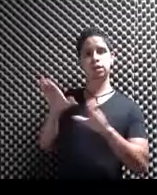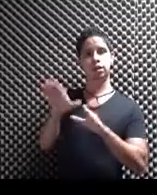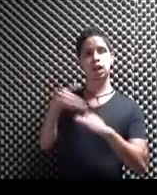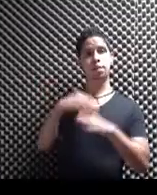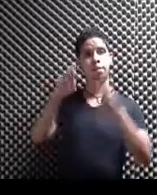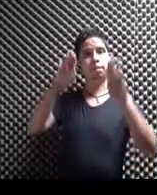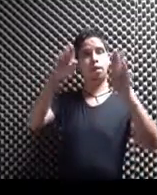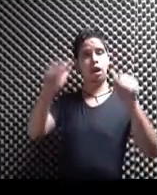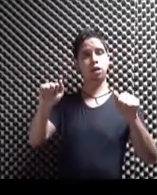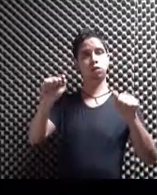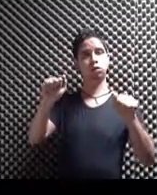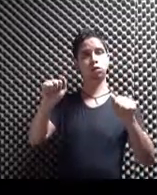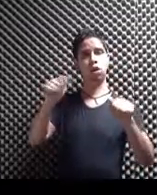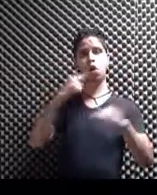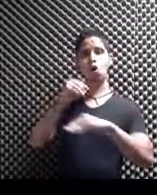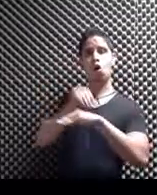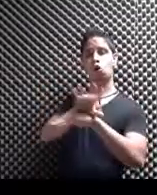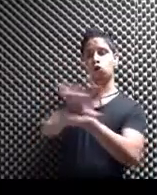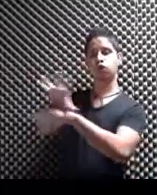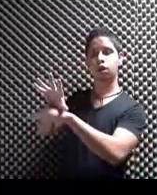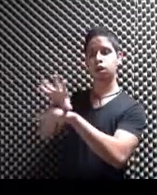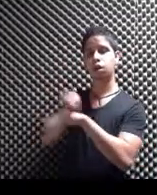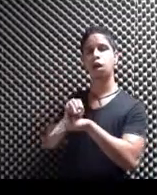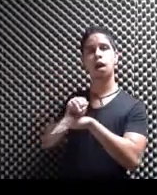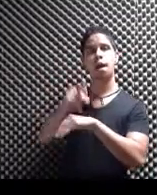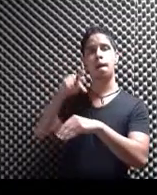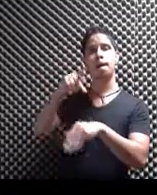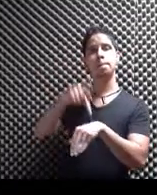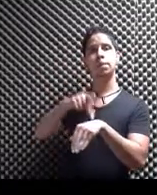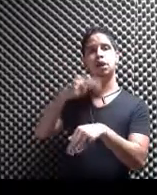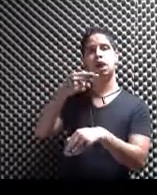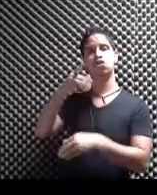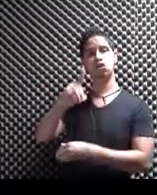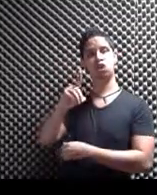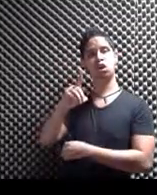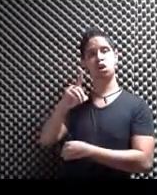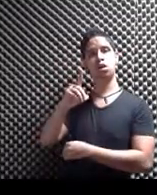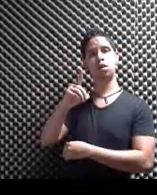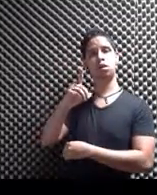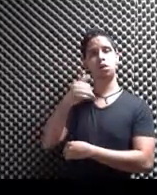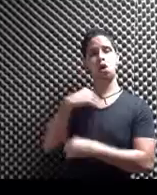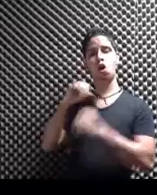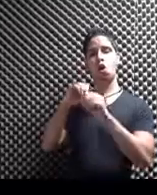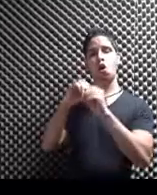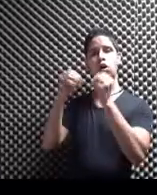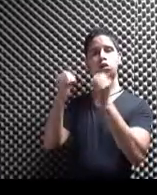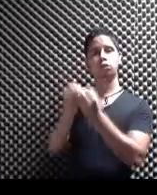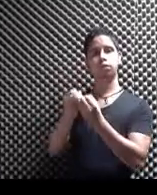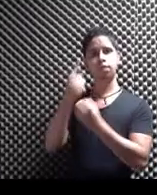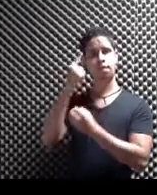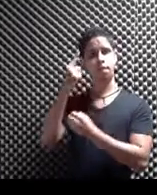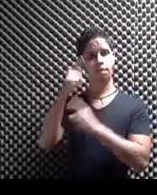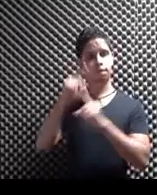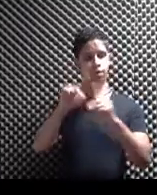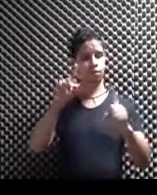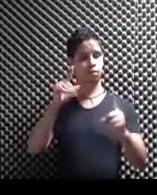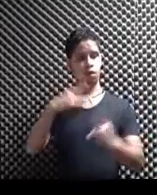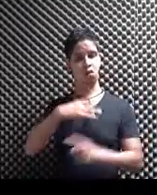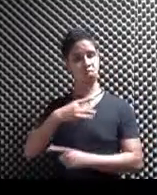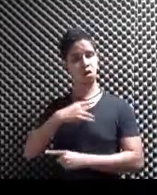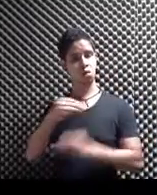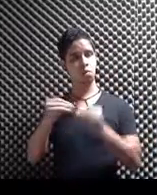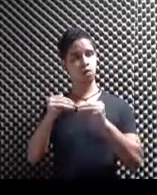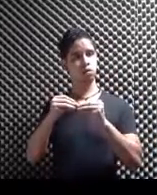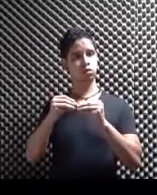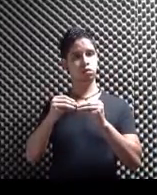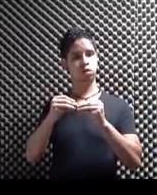maestría en consejería y el Ph.D. en organizacional. Ok. Sin embargo, me ha gustado, pues, me ha gustado mucho